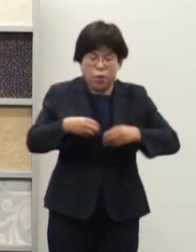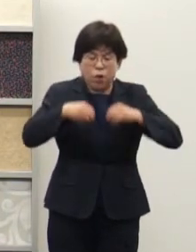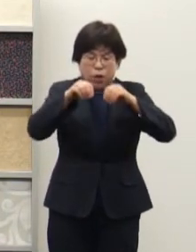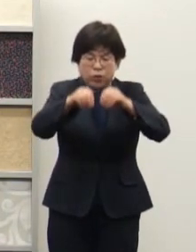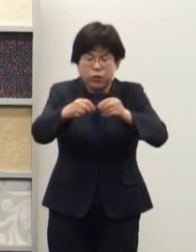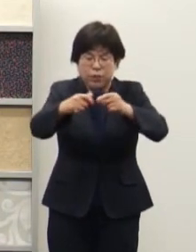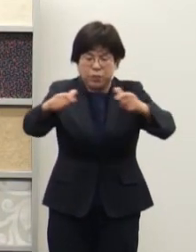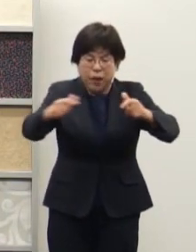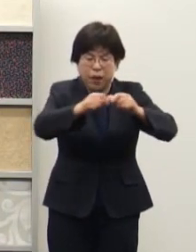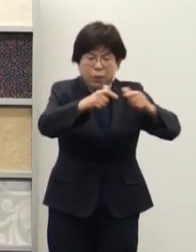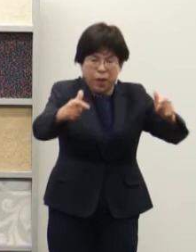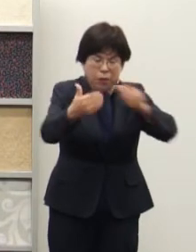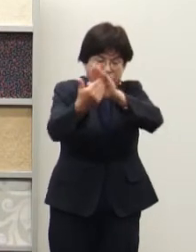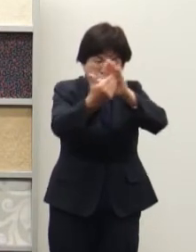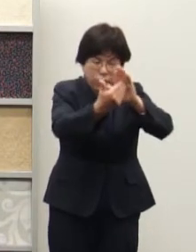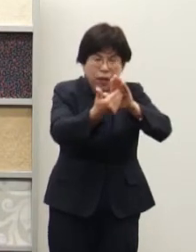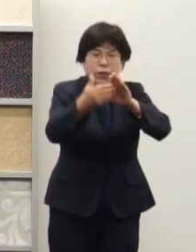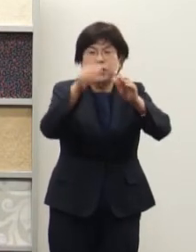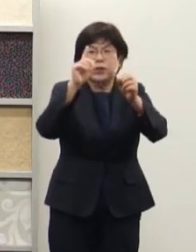の要請であります。